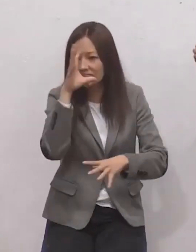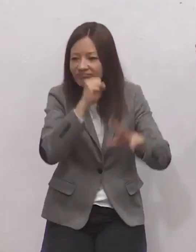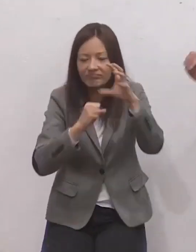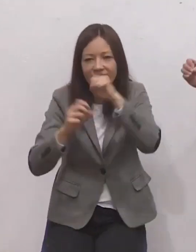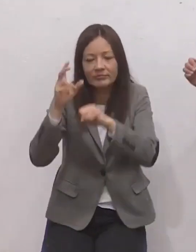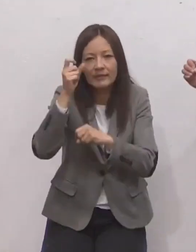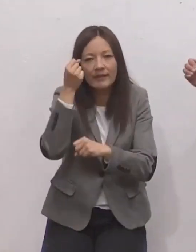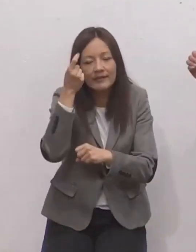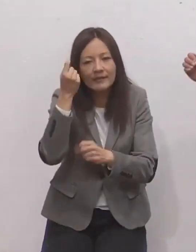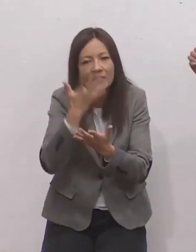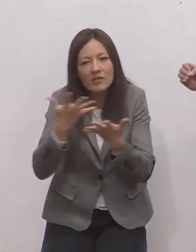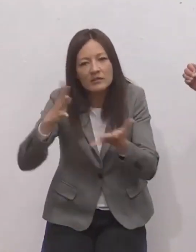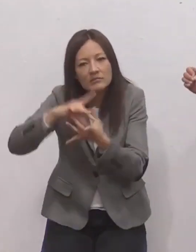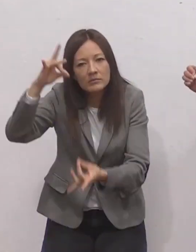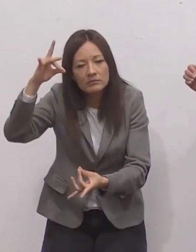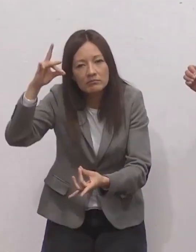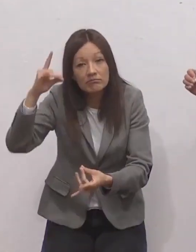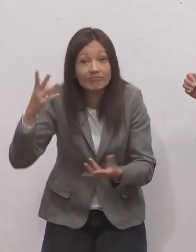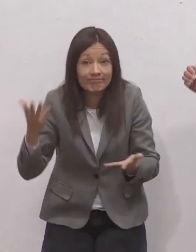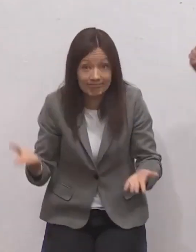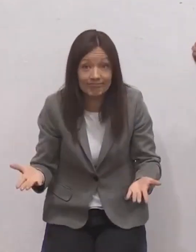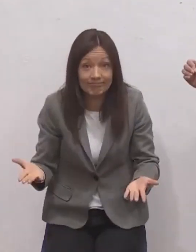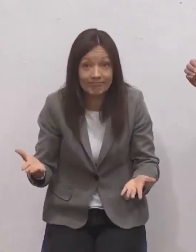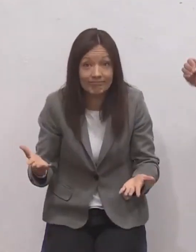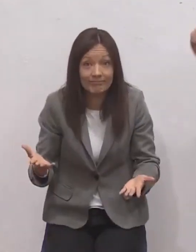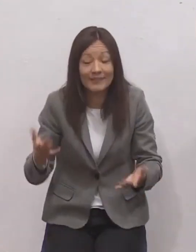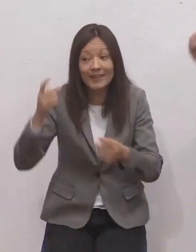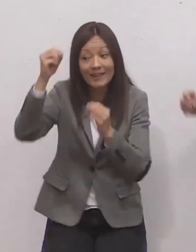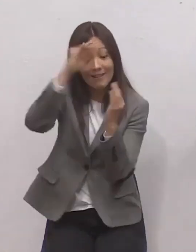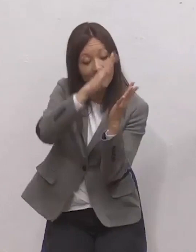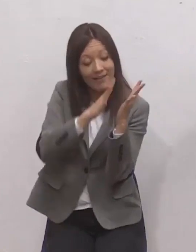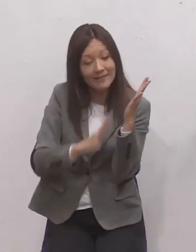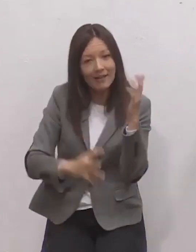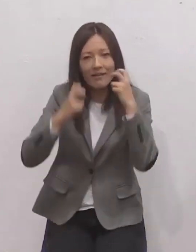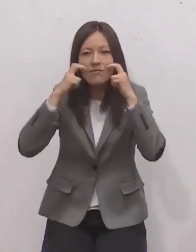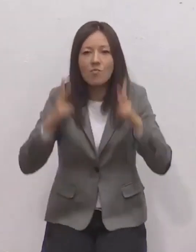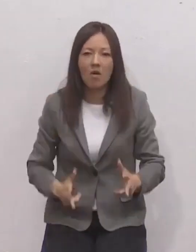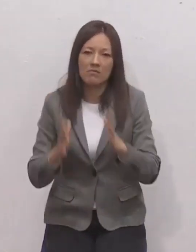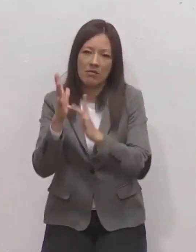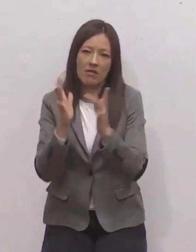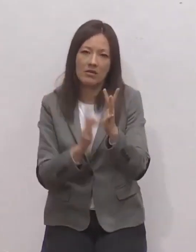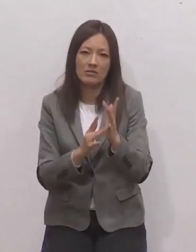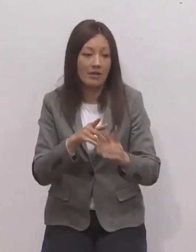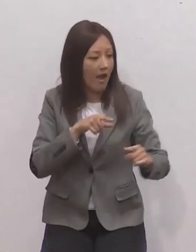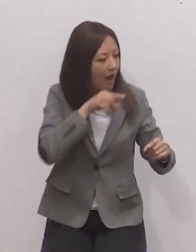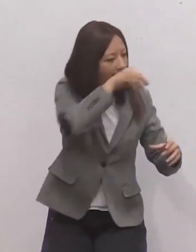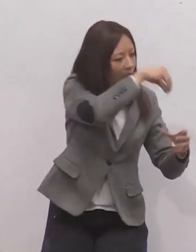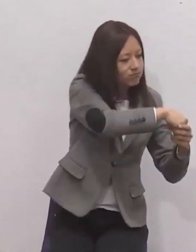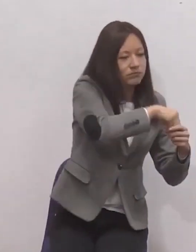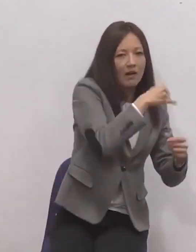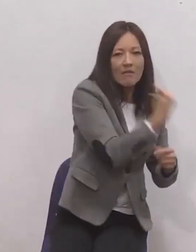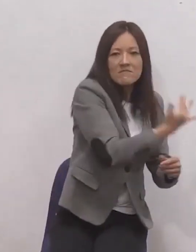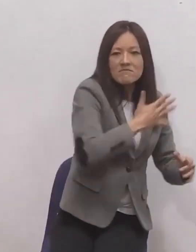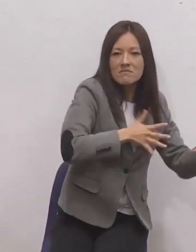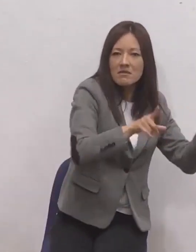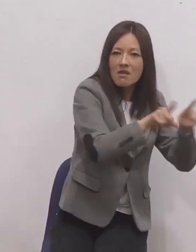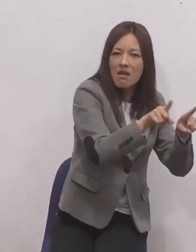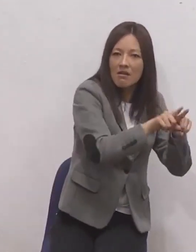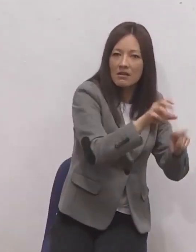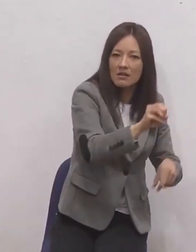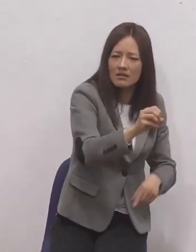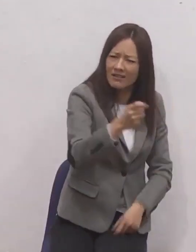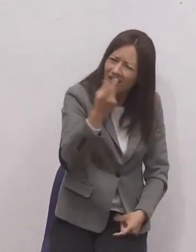no estoy entendiendo, no estoy comprendiendo la sangre y el cuerpo de Jesús. Por eso tan